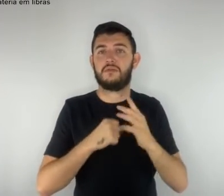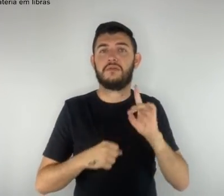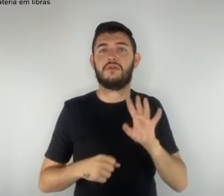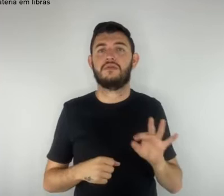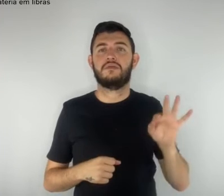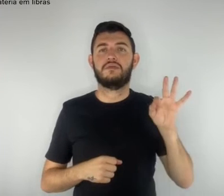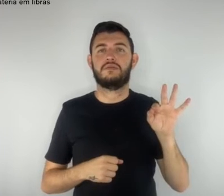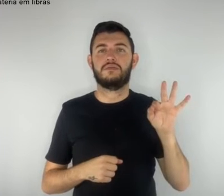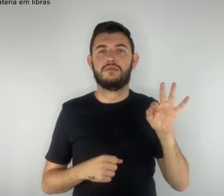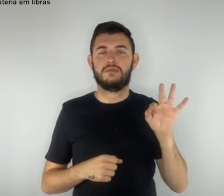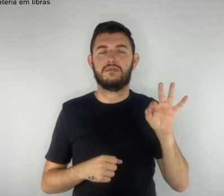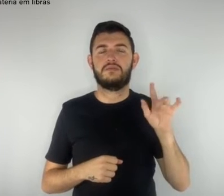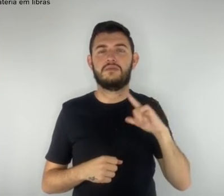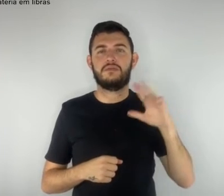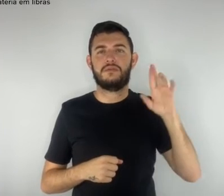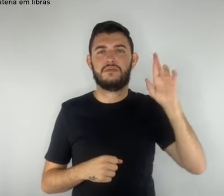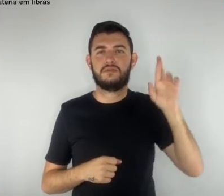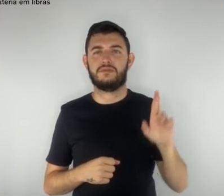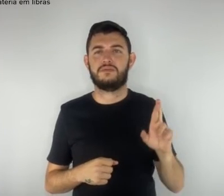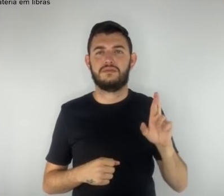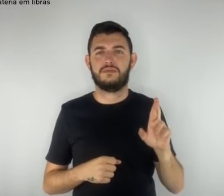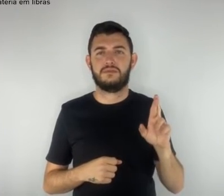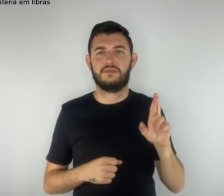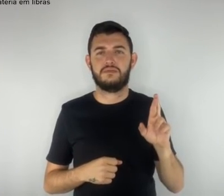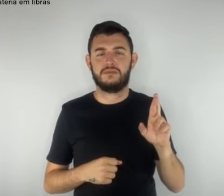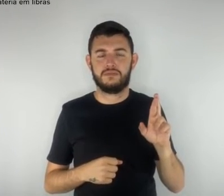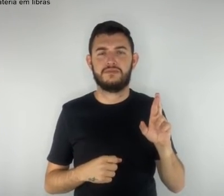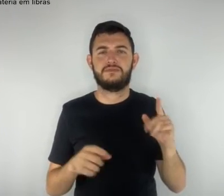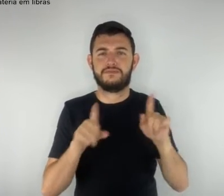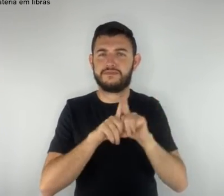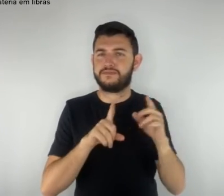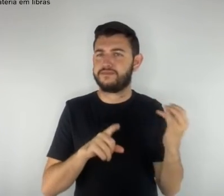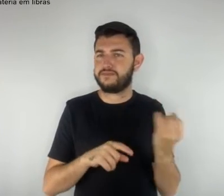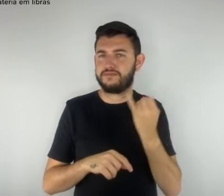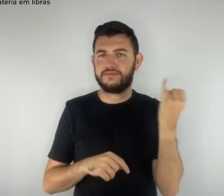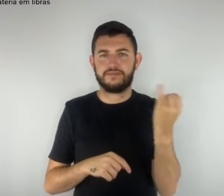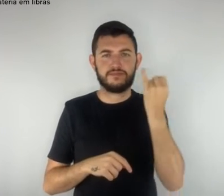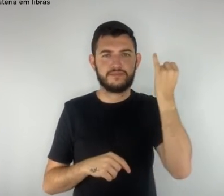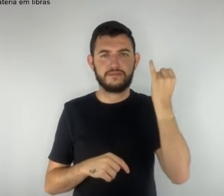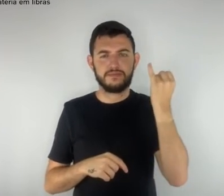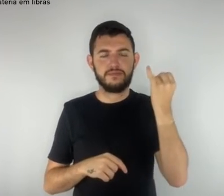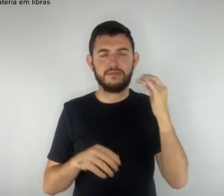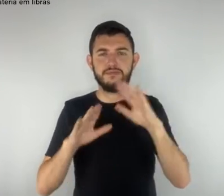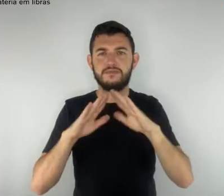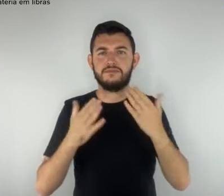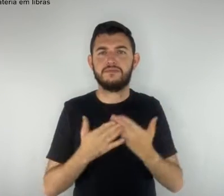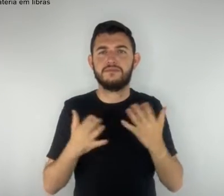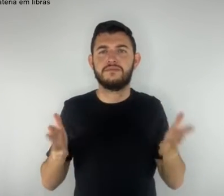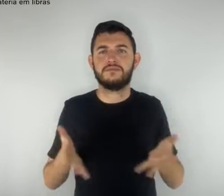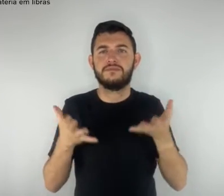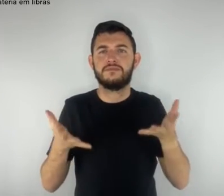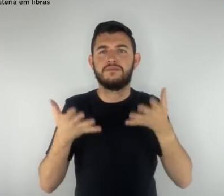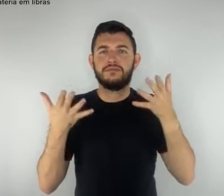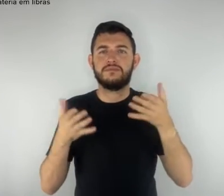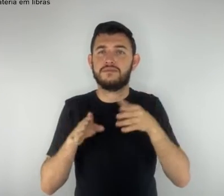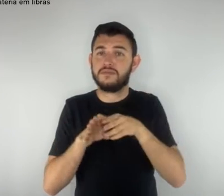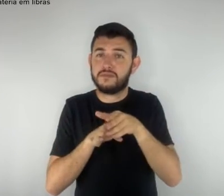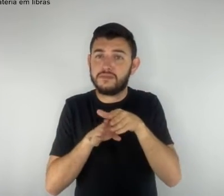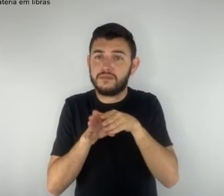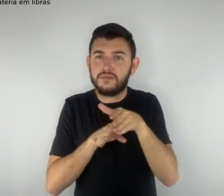tem representado, e é importante que as escolas promovam a conscientização e protejam o